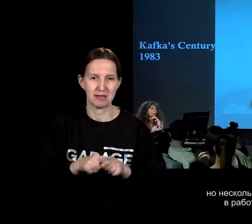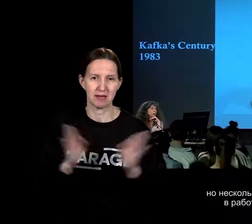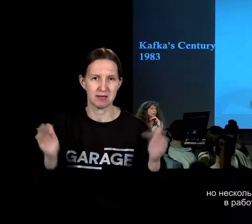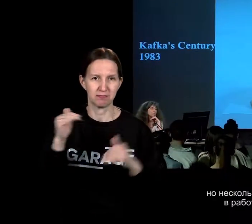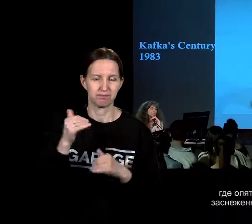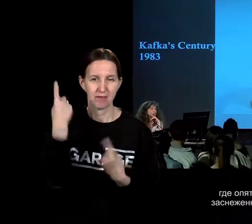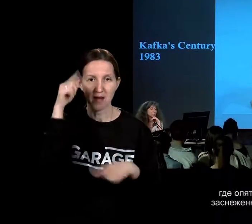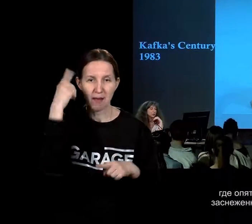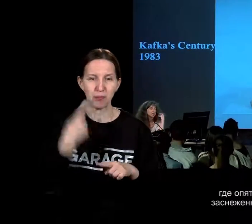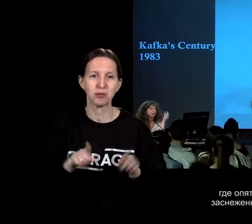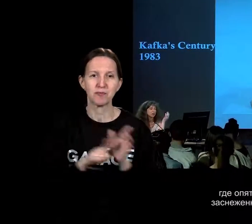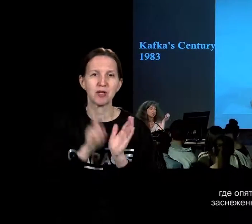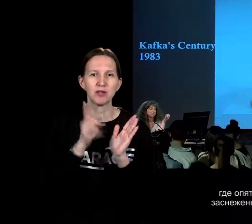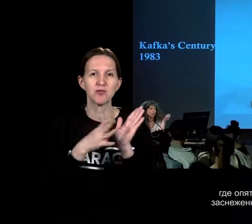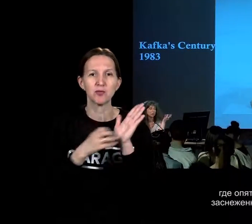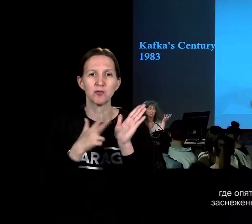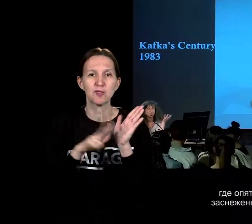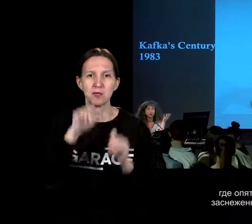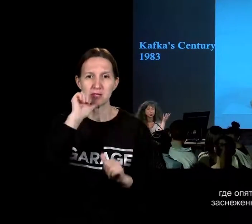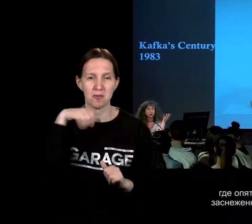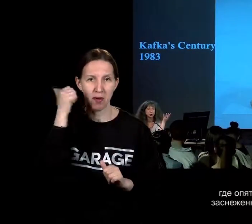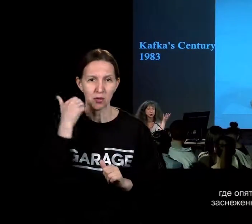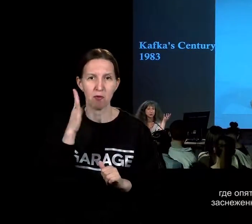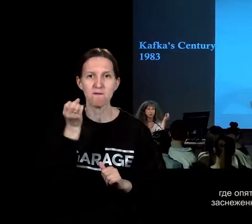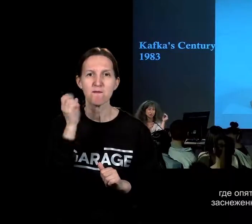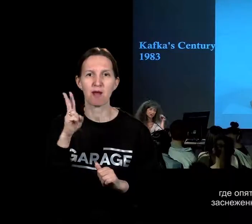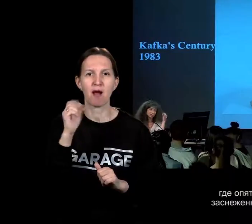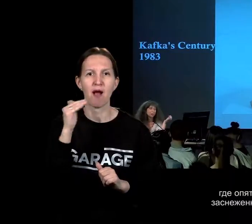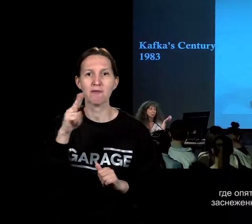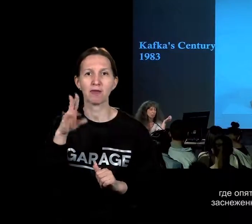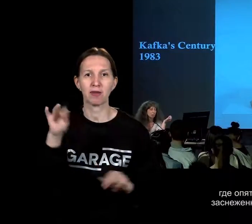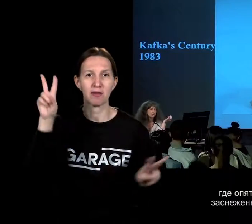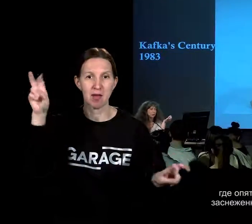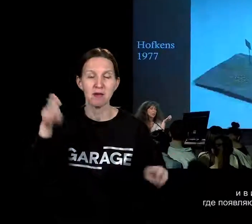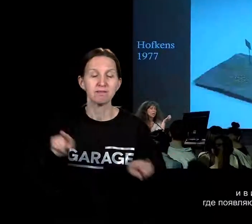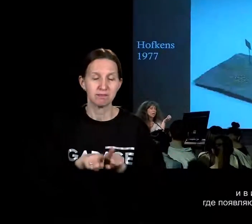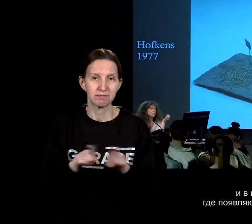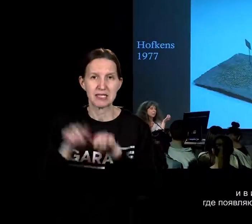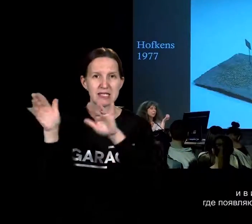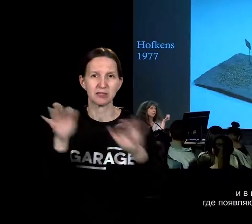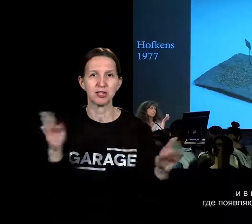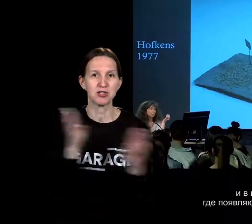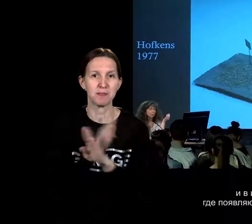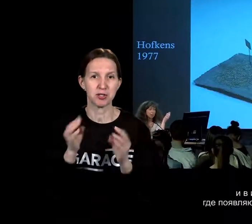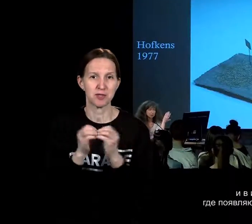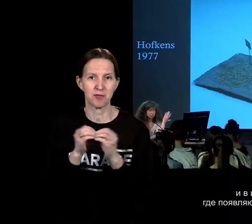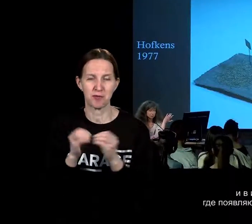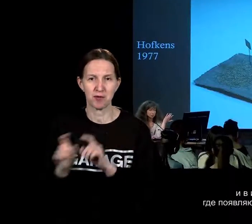года «Век Кафки», где опять-таки возникает этот крошечный заснеженный пейзаж с такой же пеной. И вот в таком